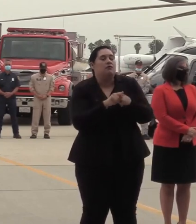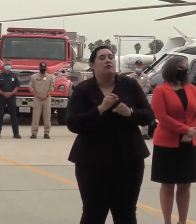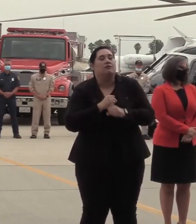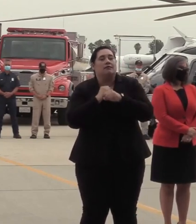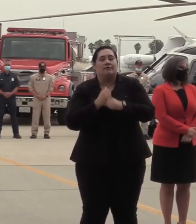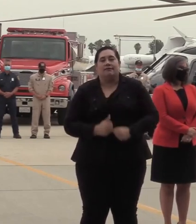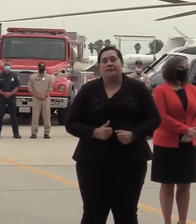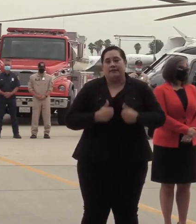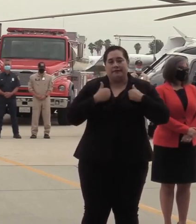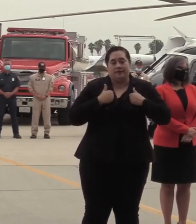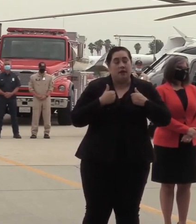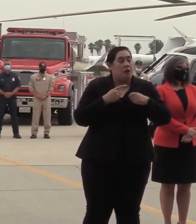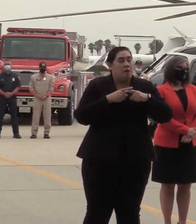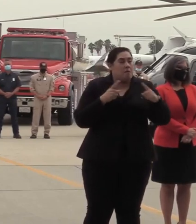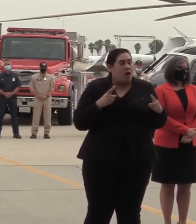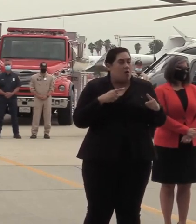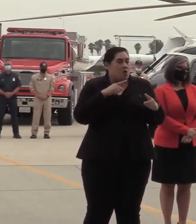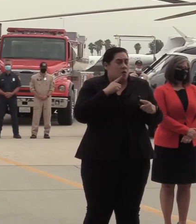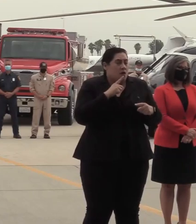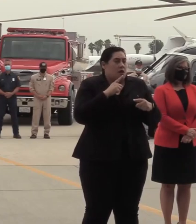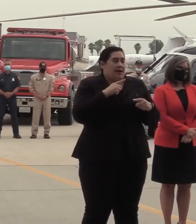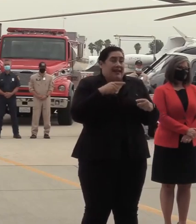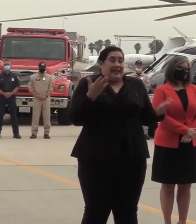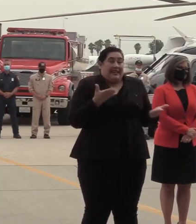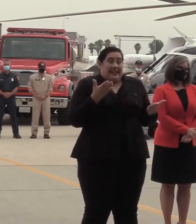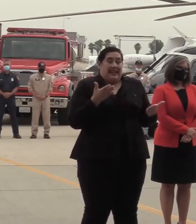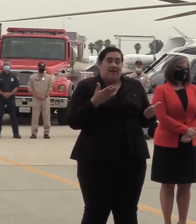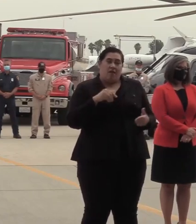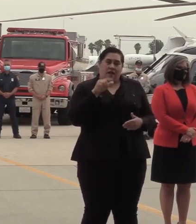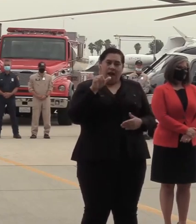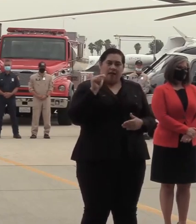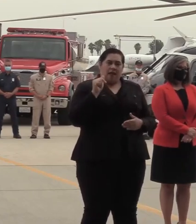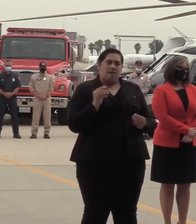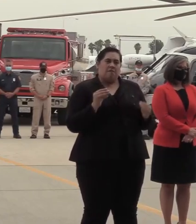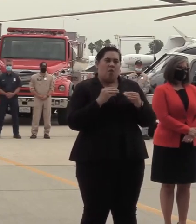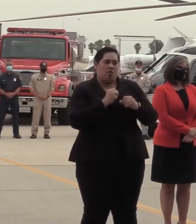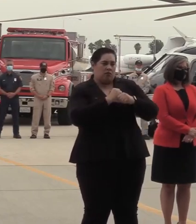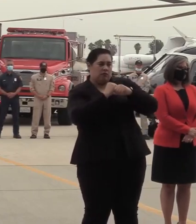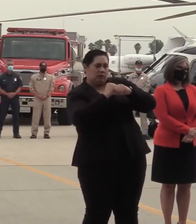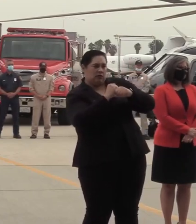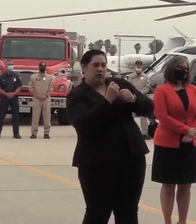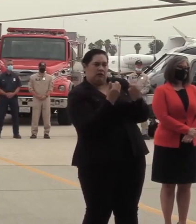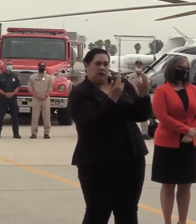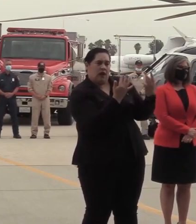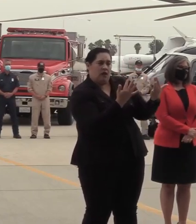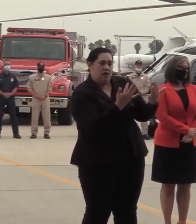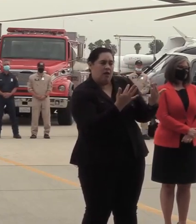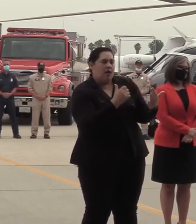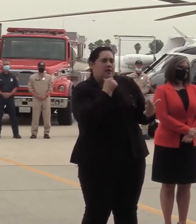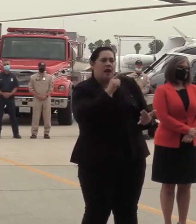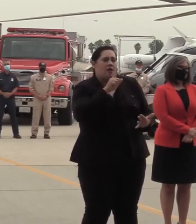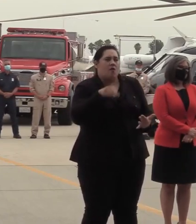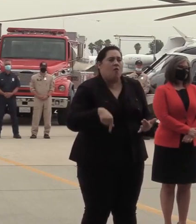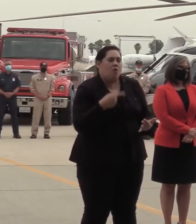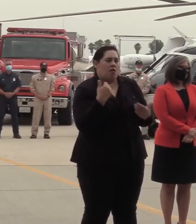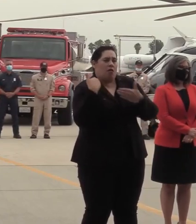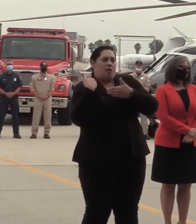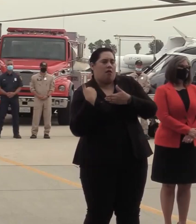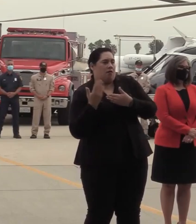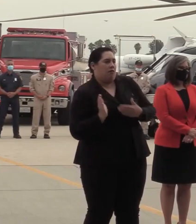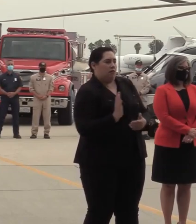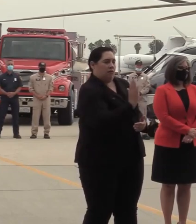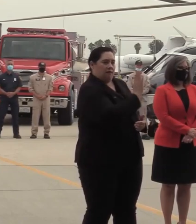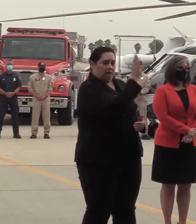y vidas. Pero construir aún Los Ángeles más resistente al fuego no es solo responsabilidad de nuestros